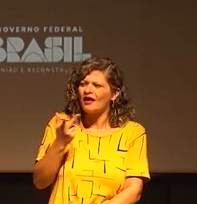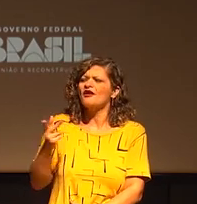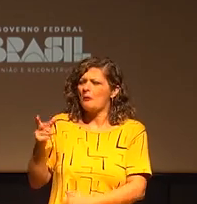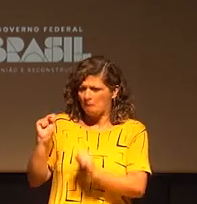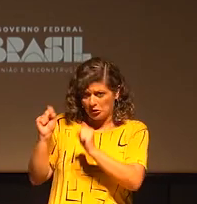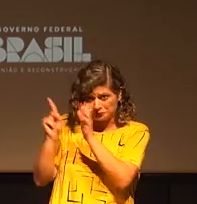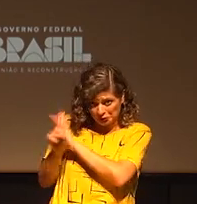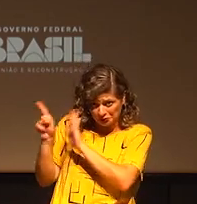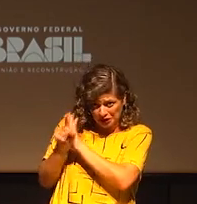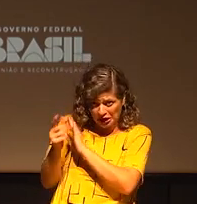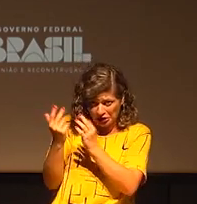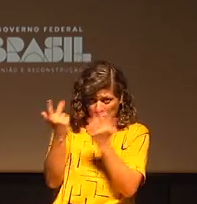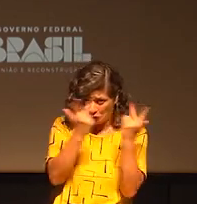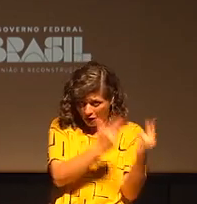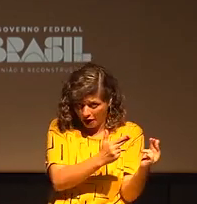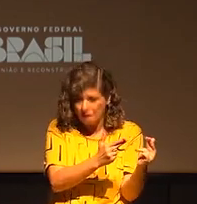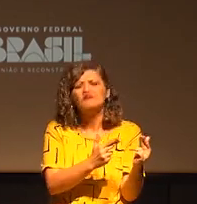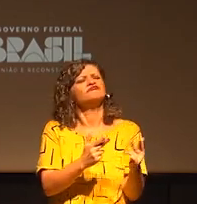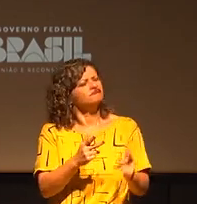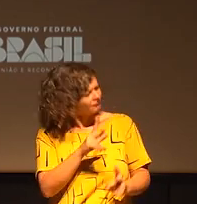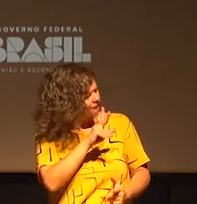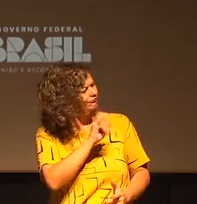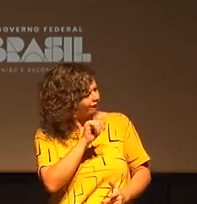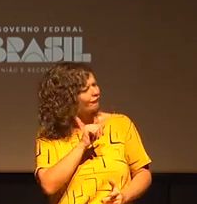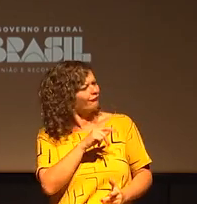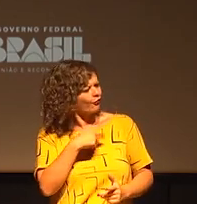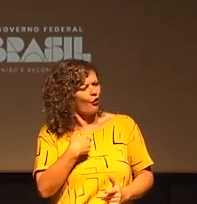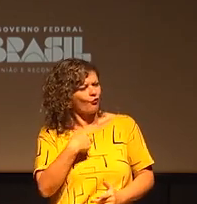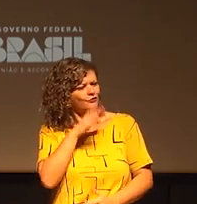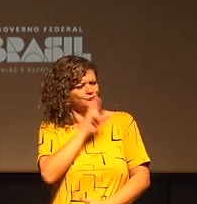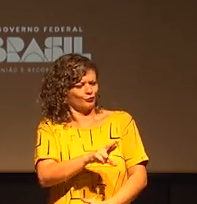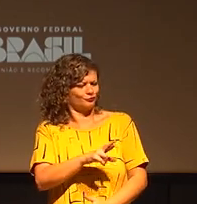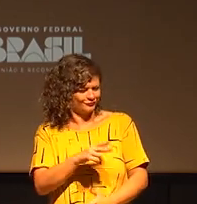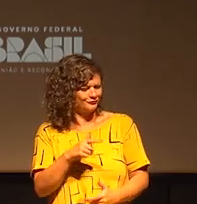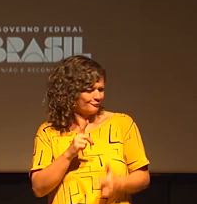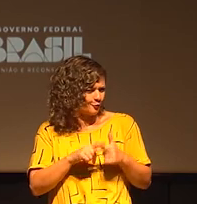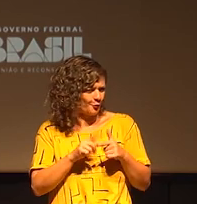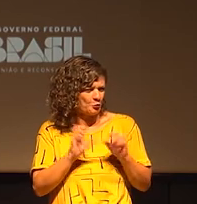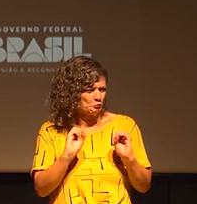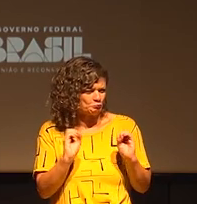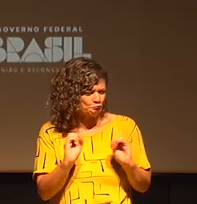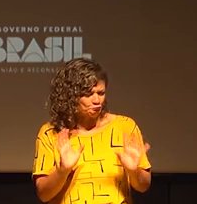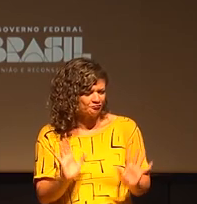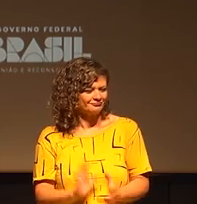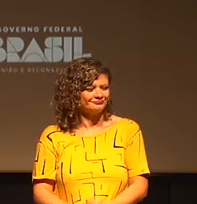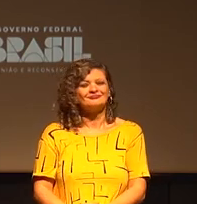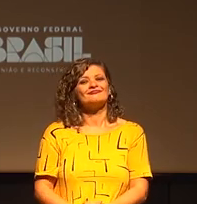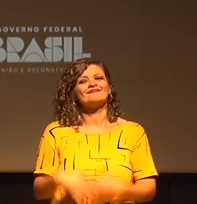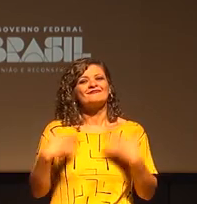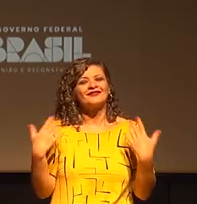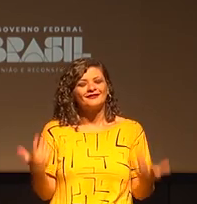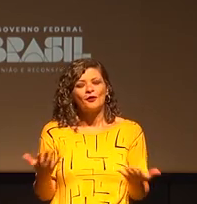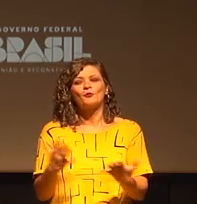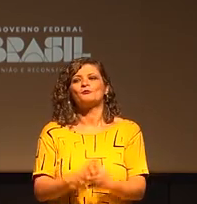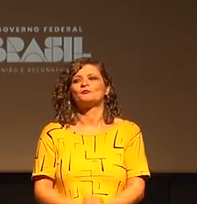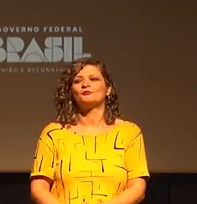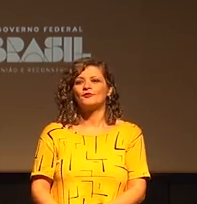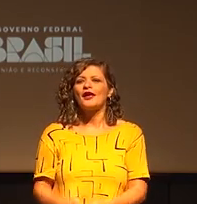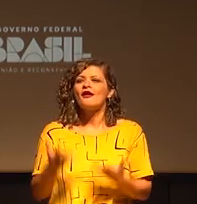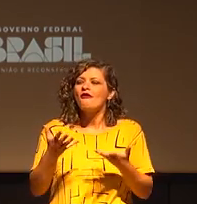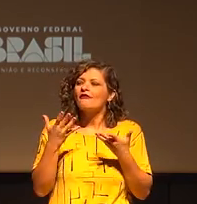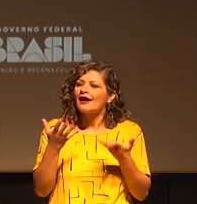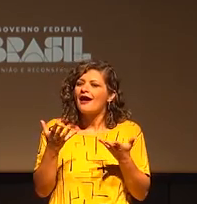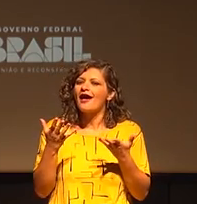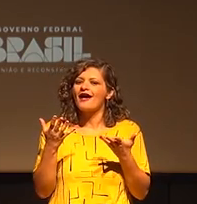iguais você vai responder Ju ela falou que vai bom então assim eh eu queria fazer uma